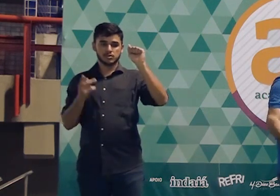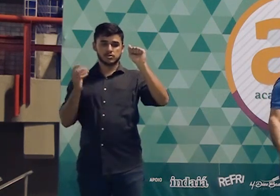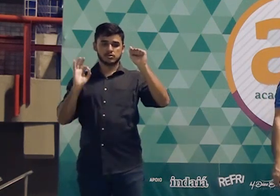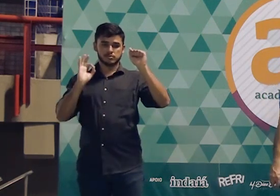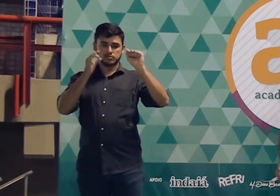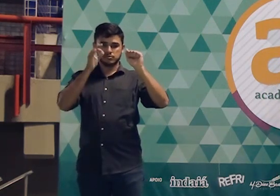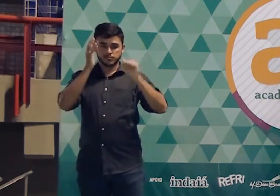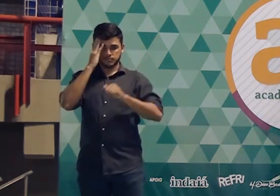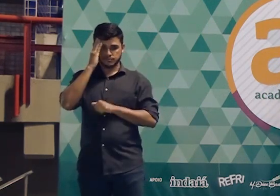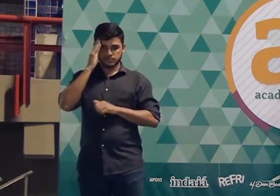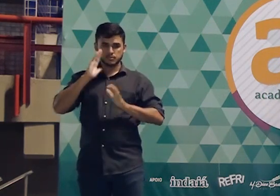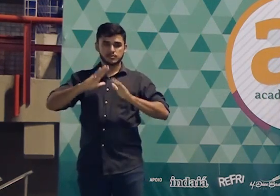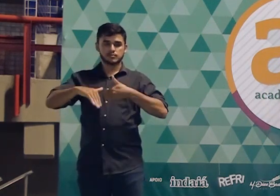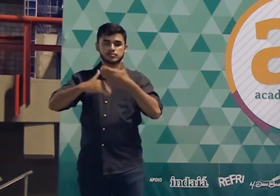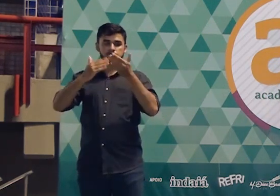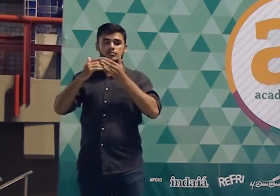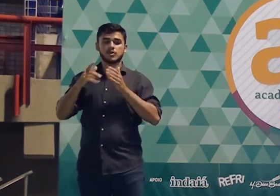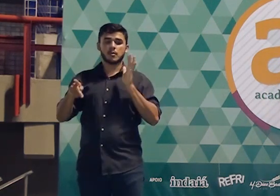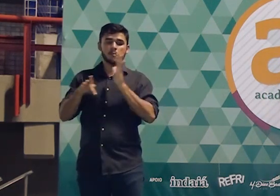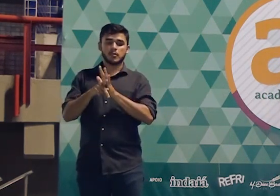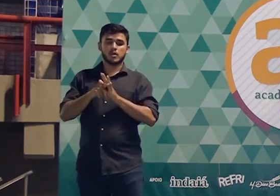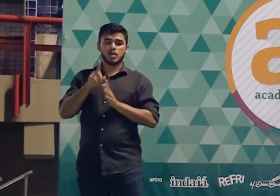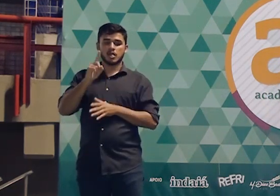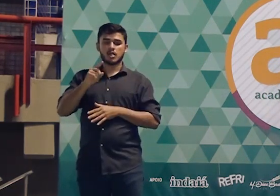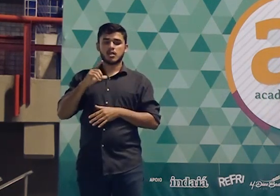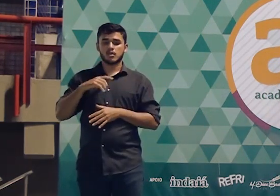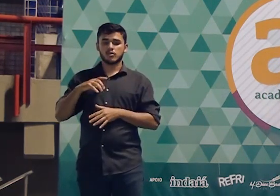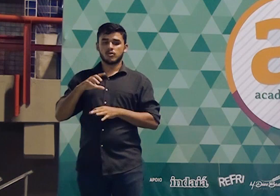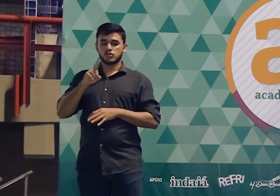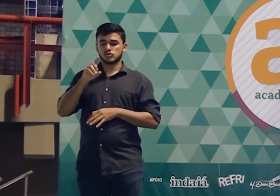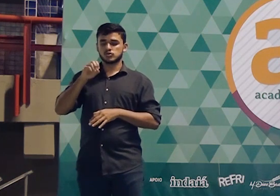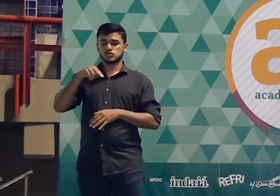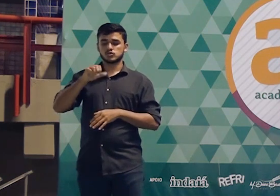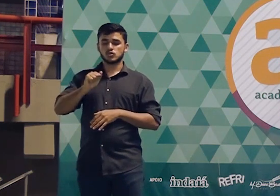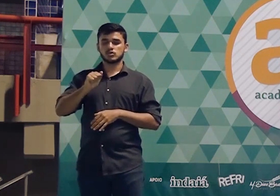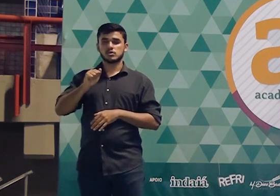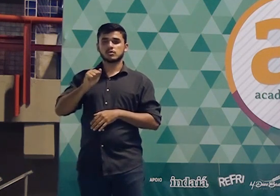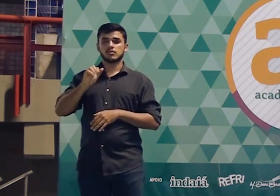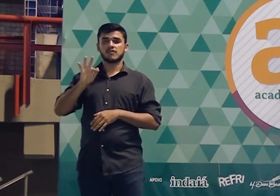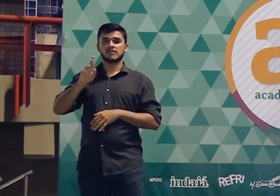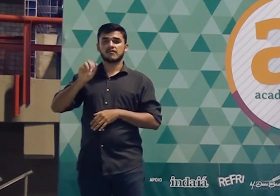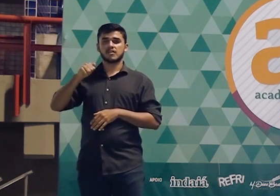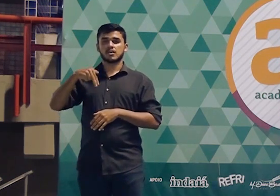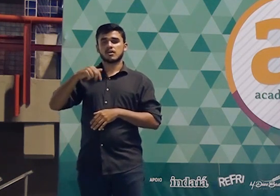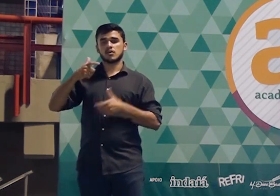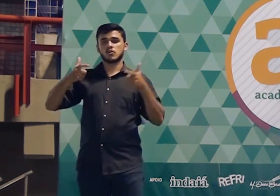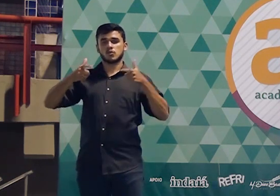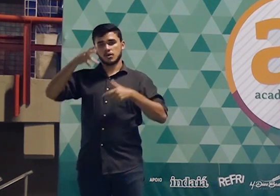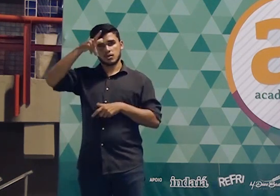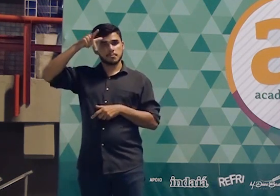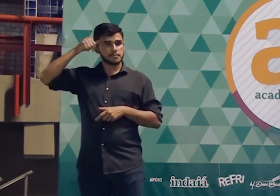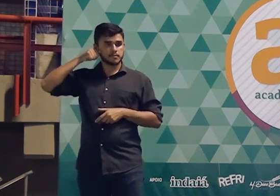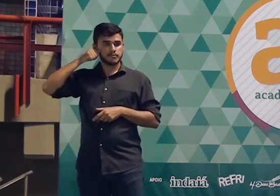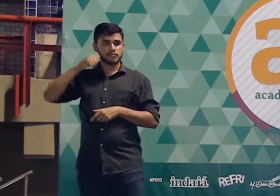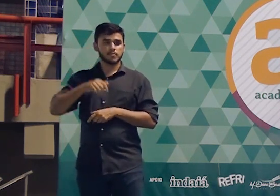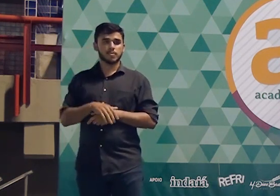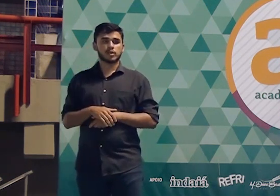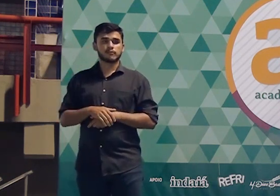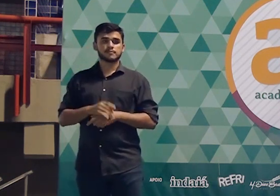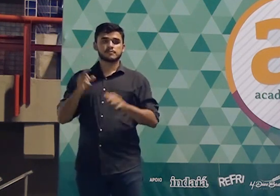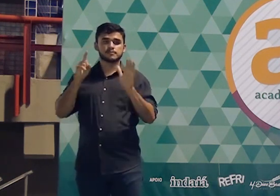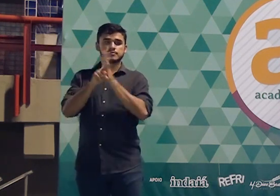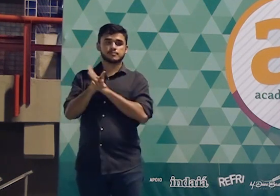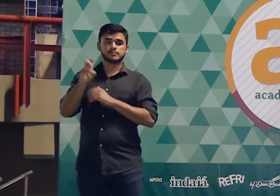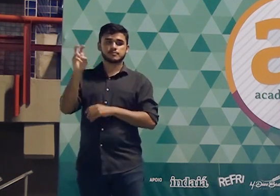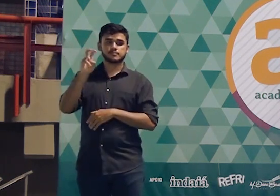Estado por meio de políticas de desenvolvimento regional, a exemplo da Zona Franca de Manaus. Tranquilo? Beleza? Moçada, 5ª